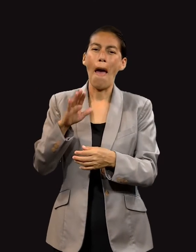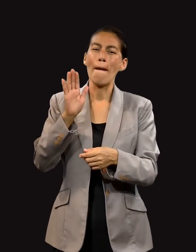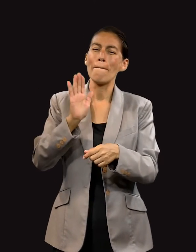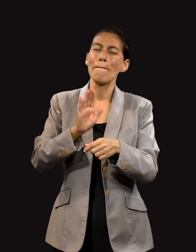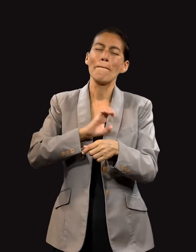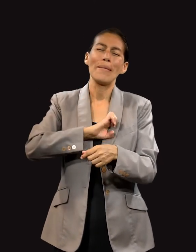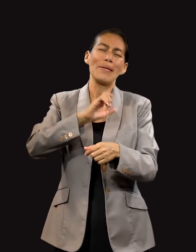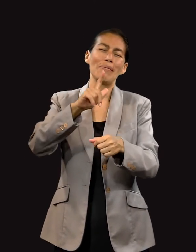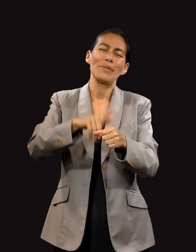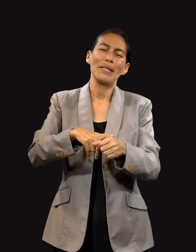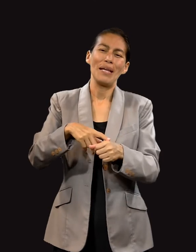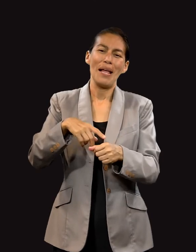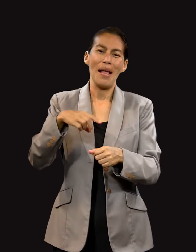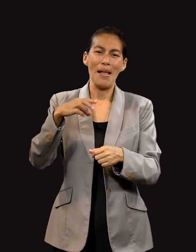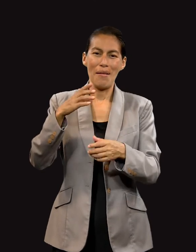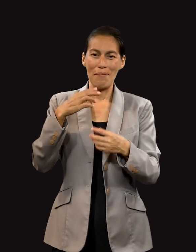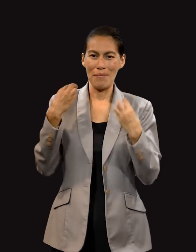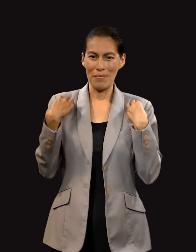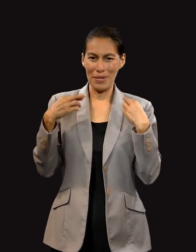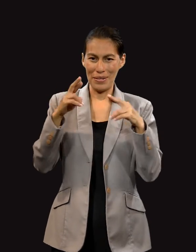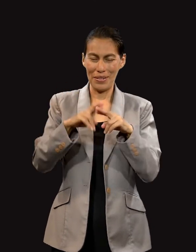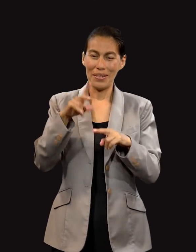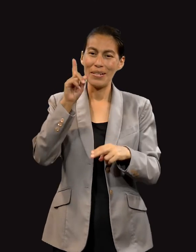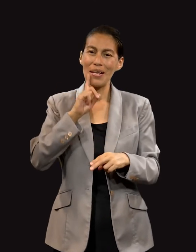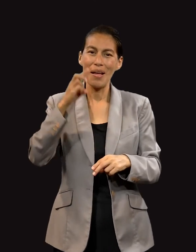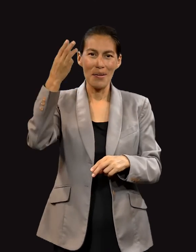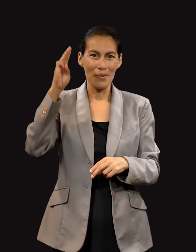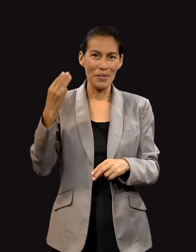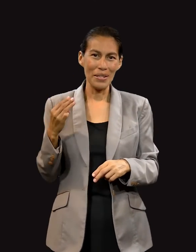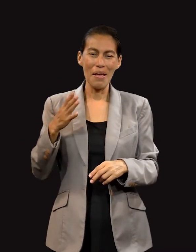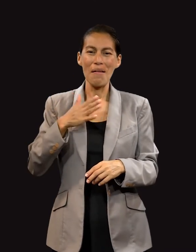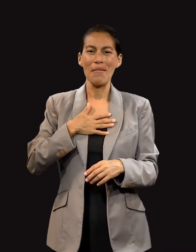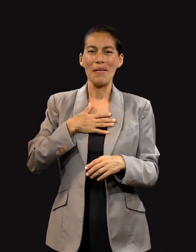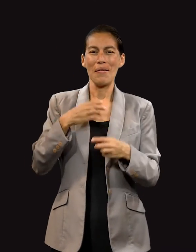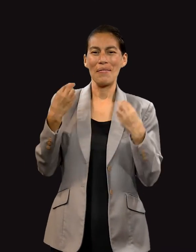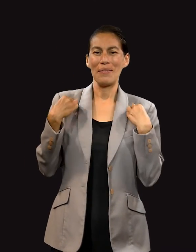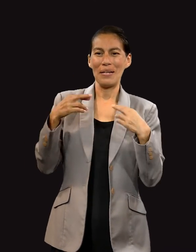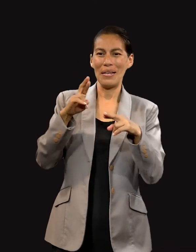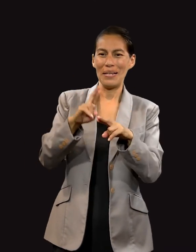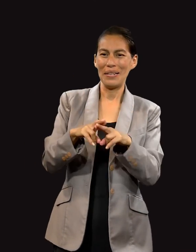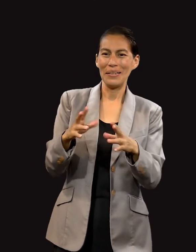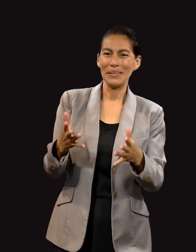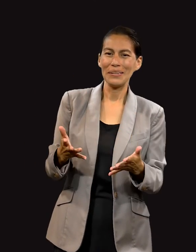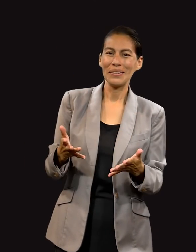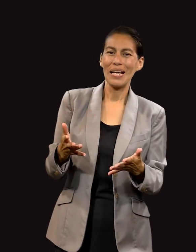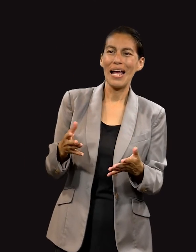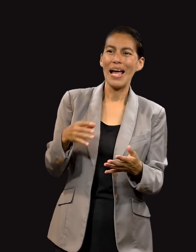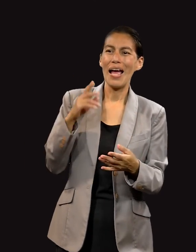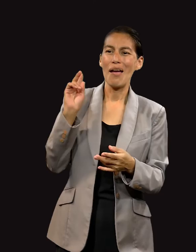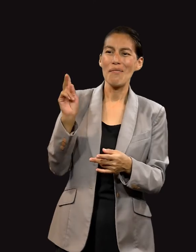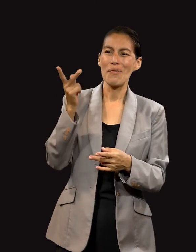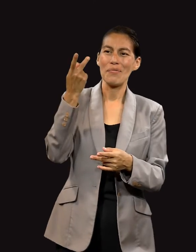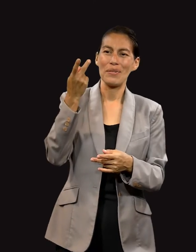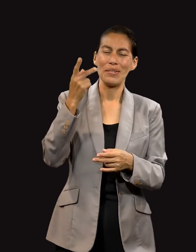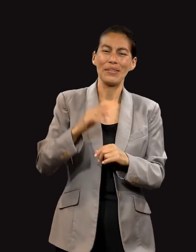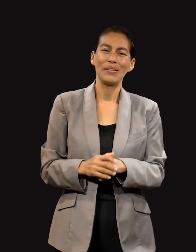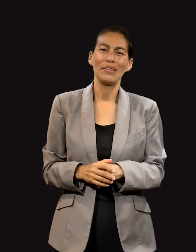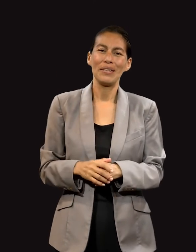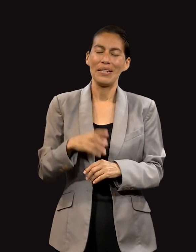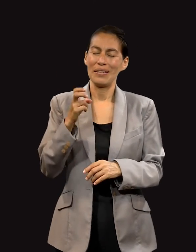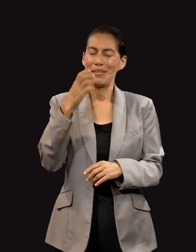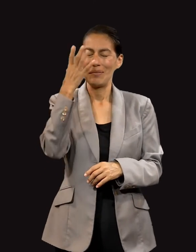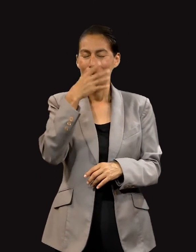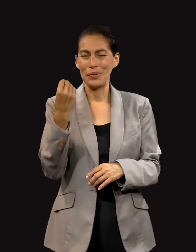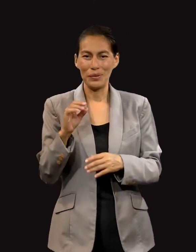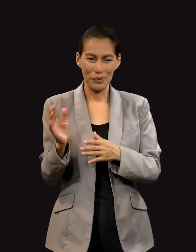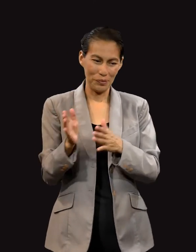para todos, en especial a la maestra Mónica, quien es mi maestra de lengua de señas en la preparatoria. Sí, qué linda.